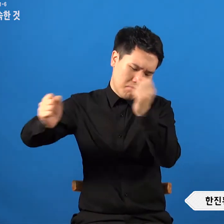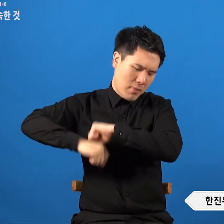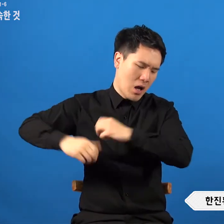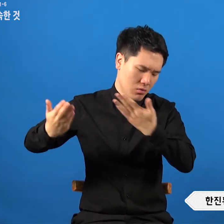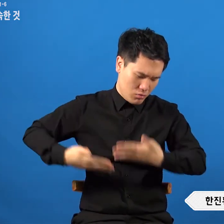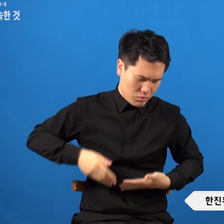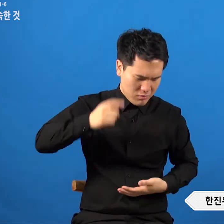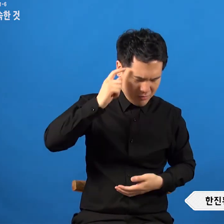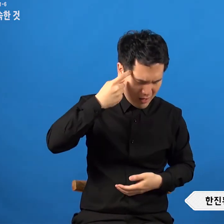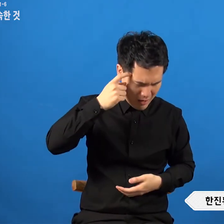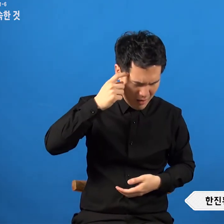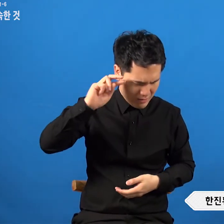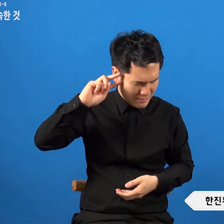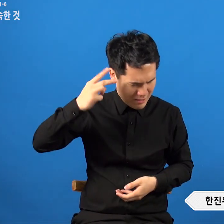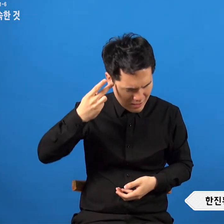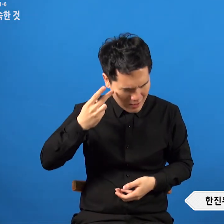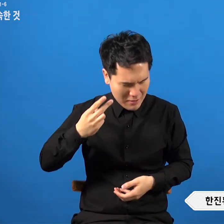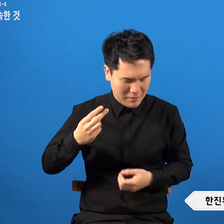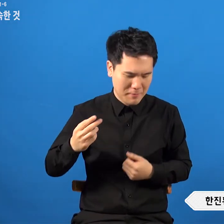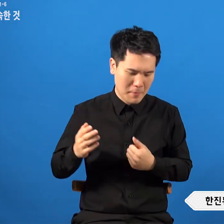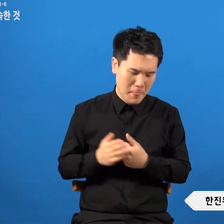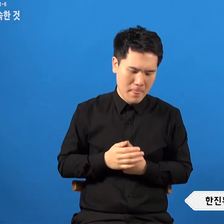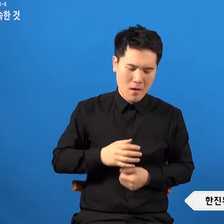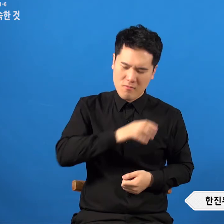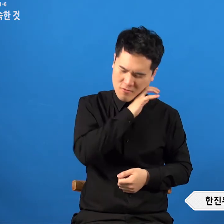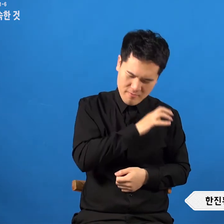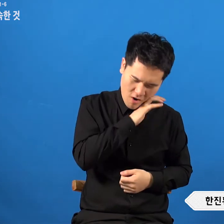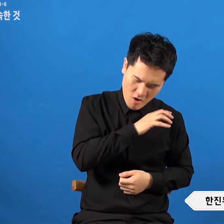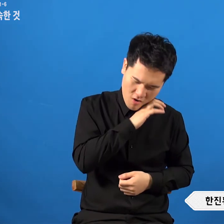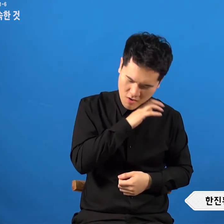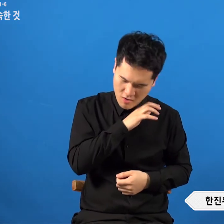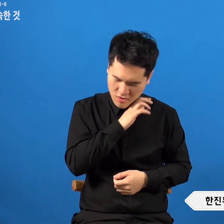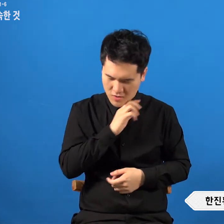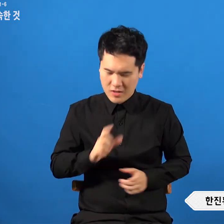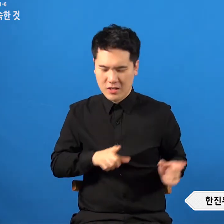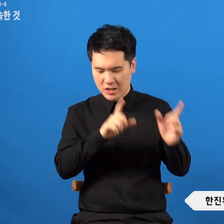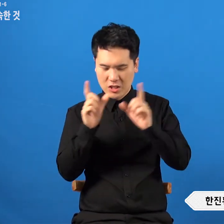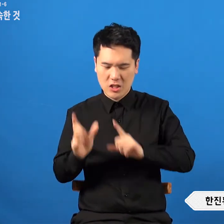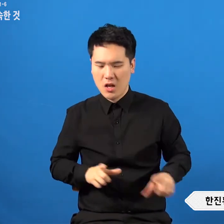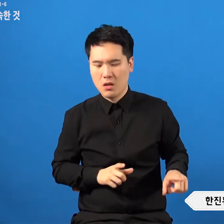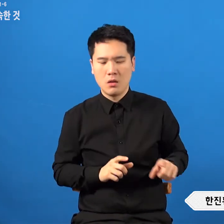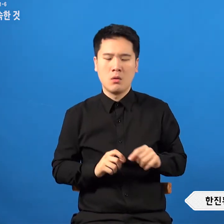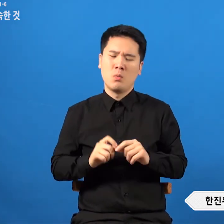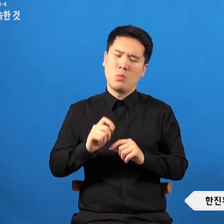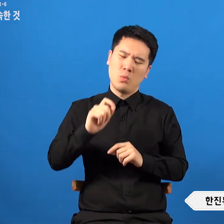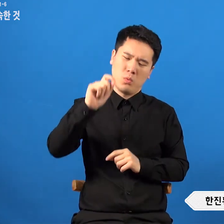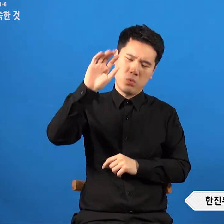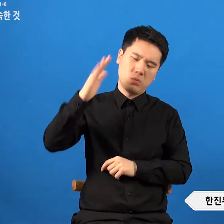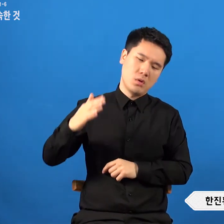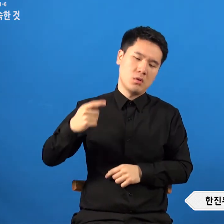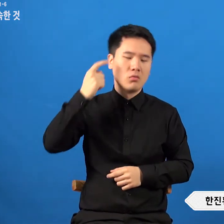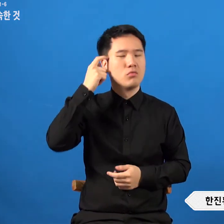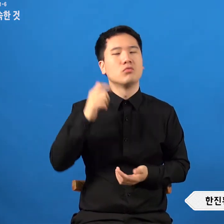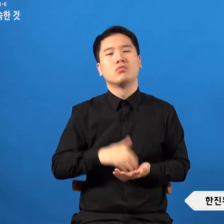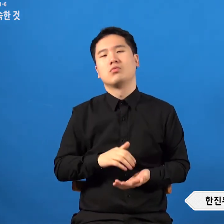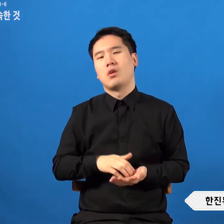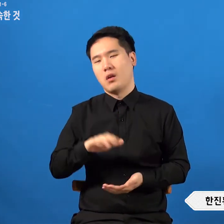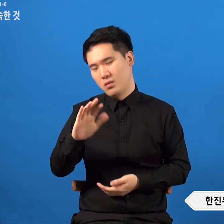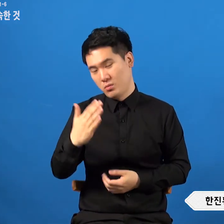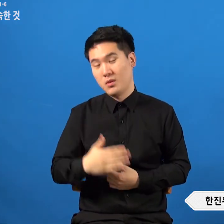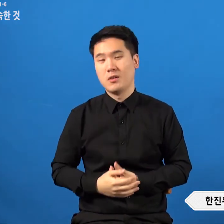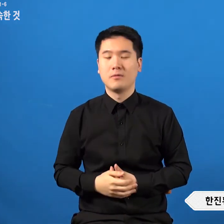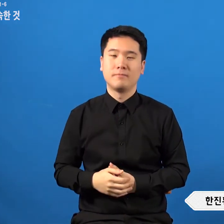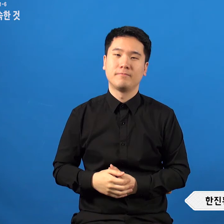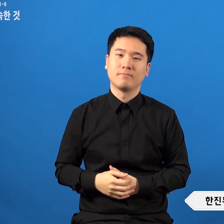인생을 망쳐놓았다고 그렇게 원망하면서 지난 세월이 얼마나 참 후회가